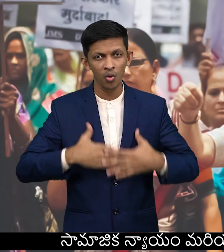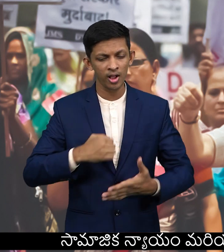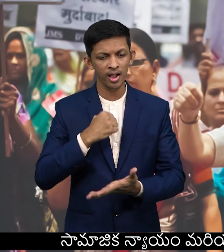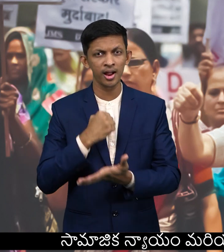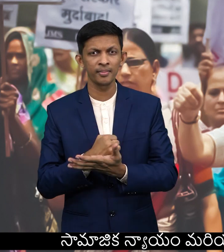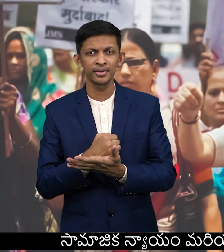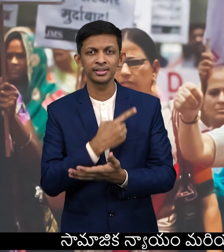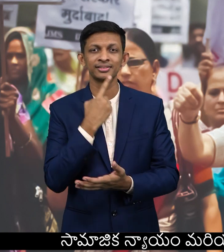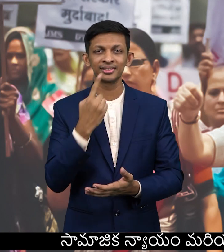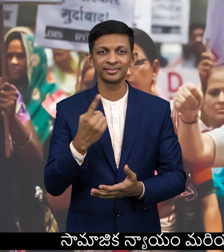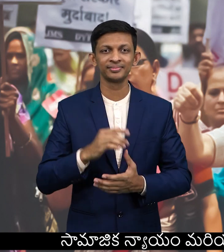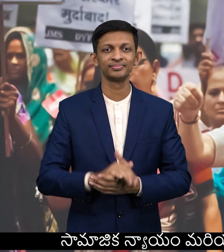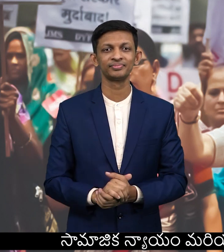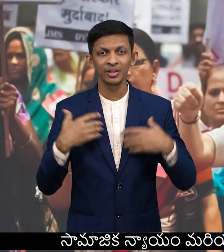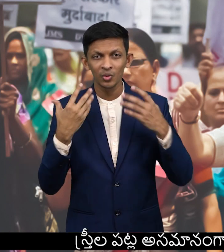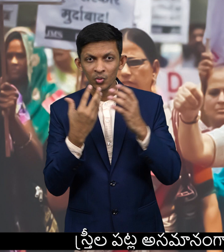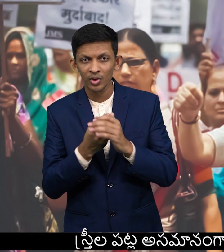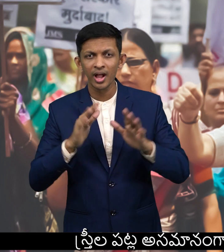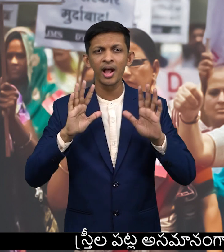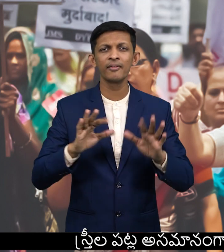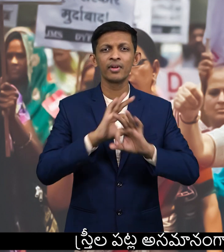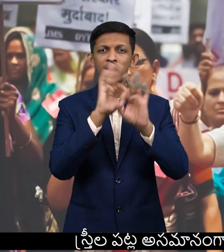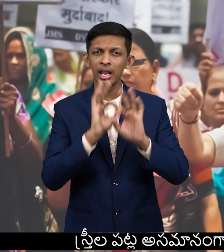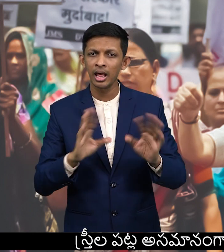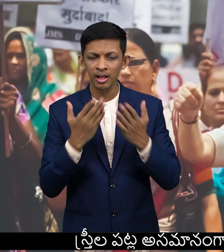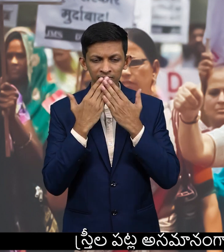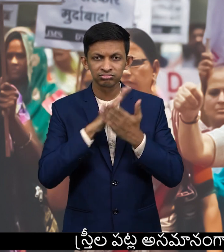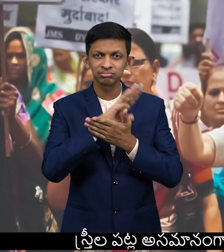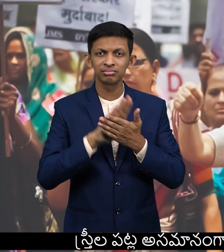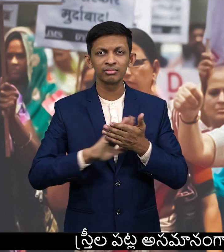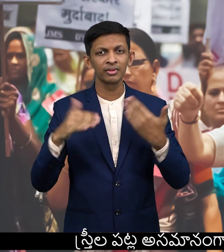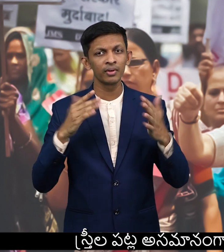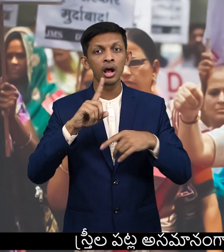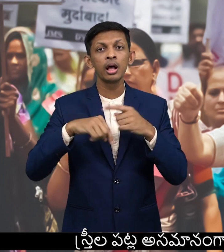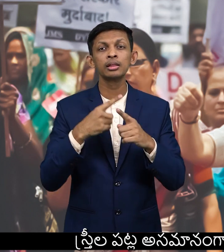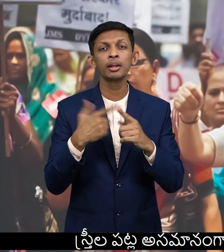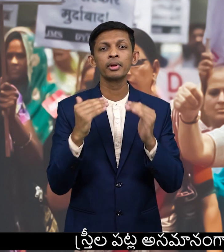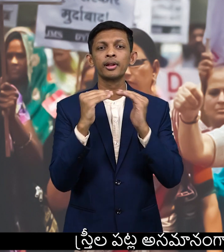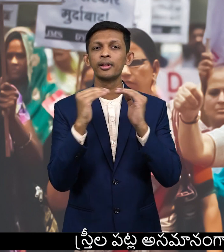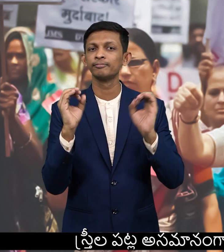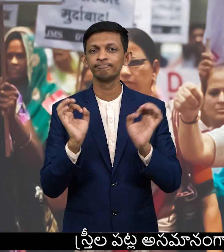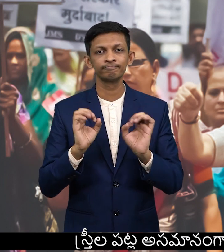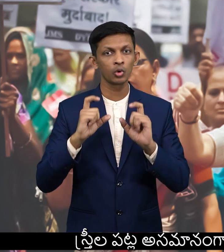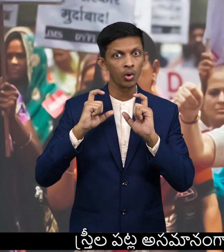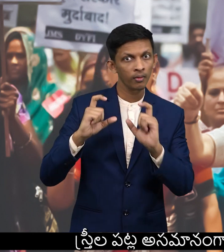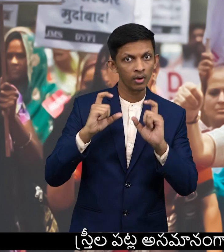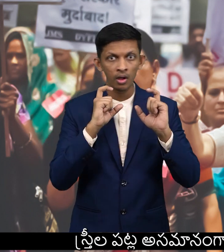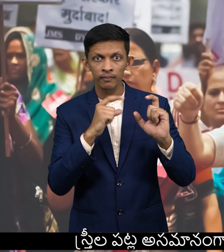హక్కుల కోసం మహిళల ఉద్యమం స్త్రీల పట్ల అసమానంగా ప్రవర్తించటం మరియు వారి హక్కుల కోసం